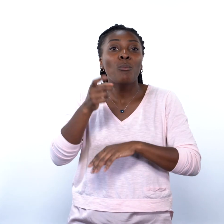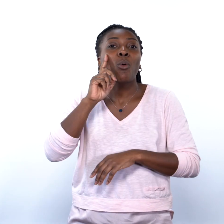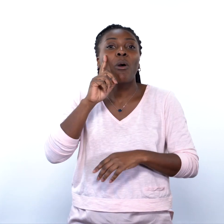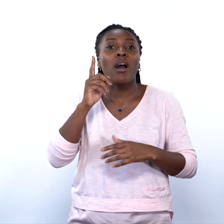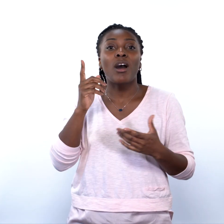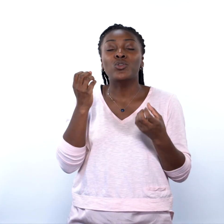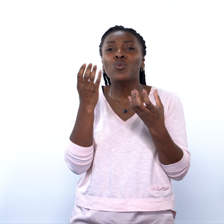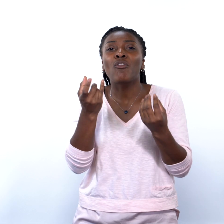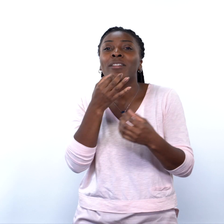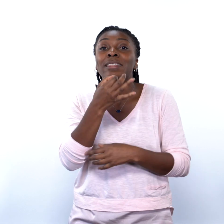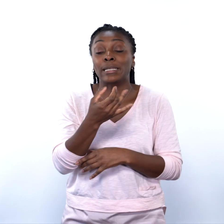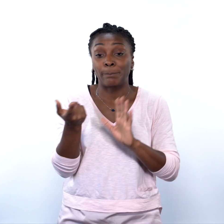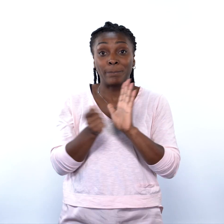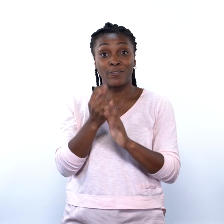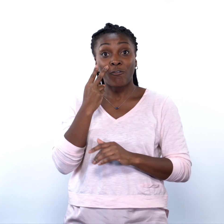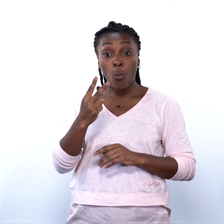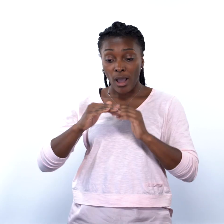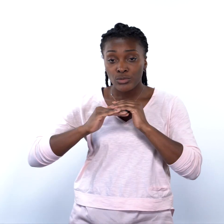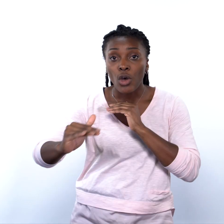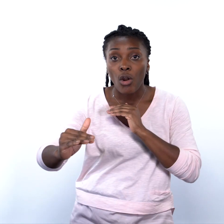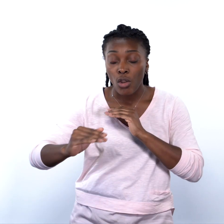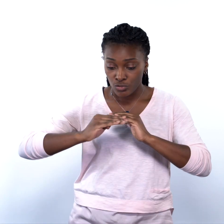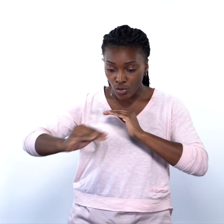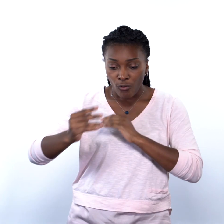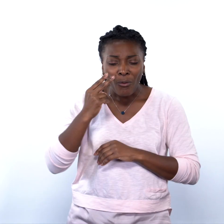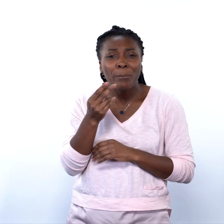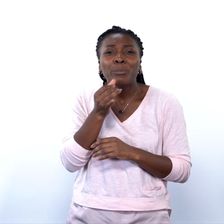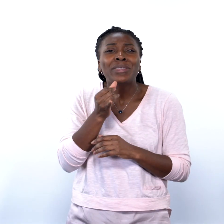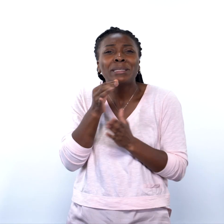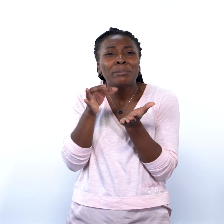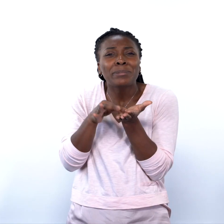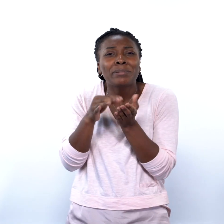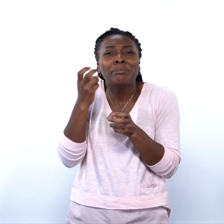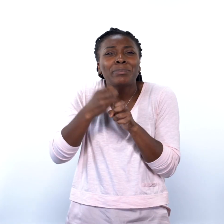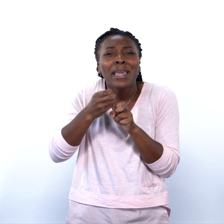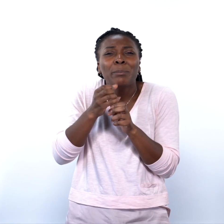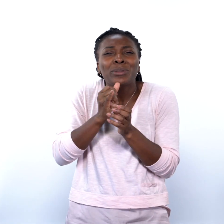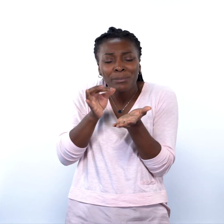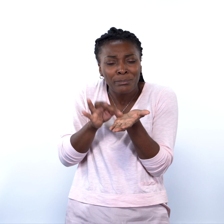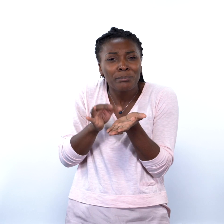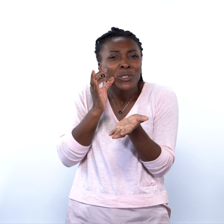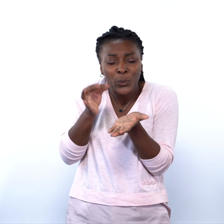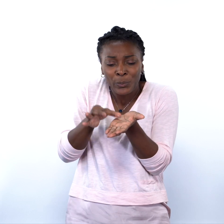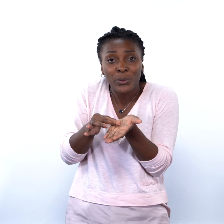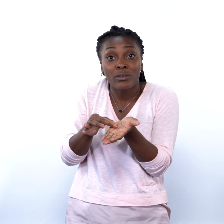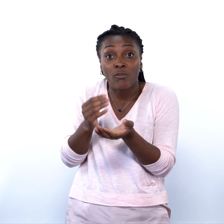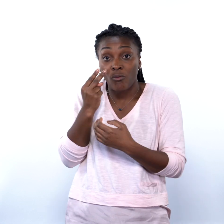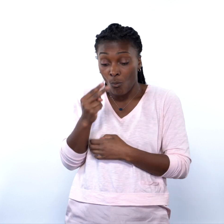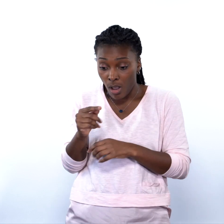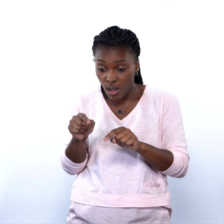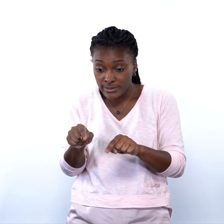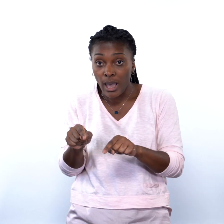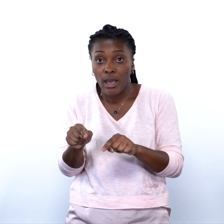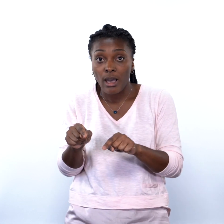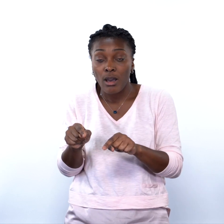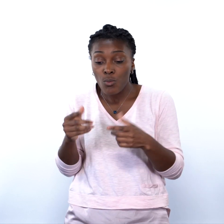on dit que lorsqu'il y a une certaine petite pierre, un petit caillou qui est à la surface du sol qui s'appelle une pit, en anglais, je ne sais pas comment on pourrait dire en français, mais on appelle ça des pits. Et si on